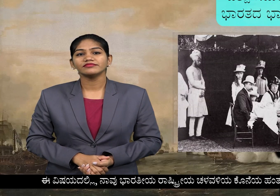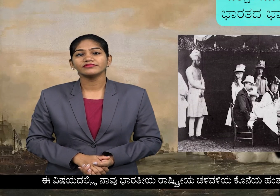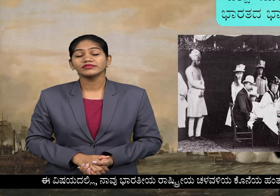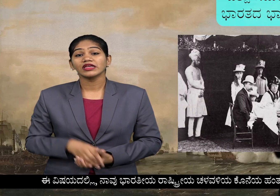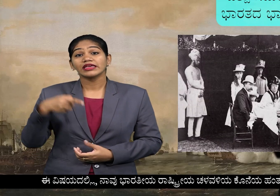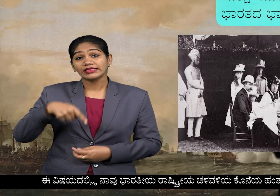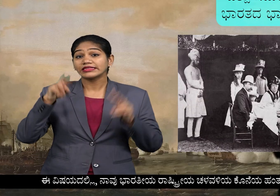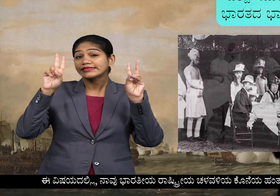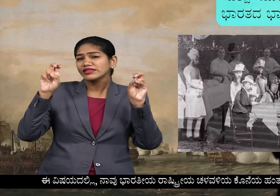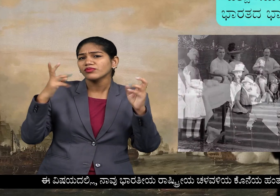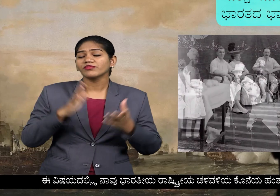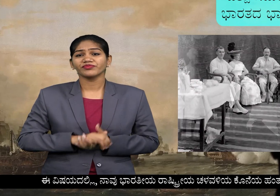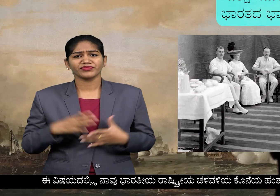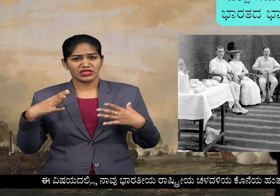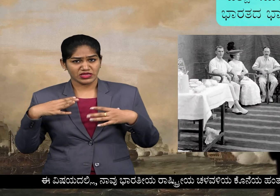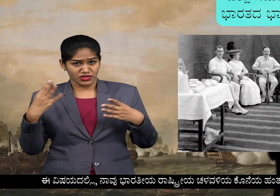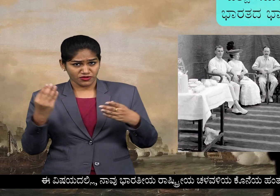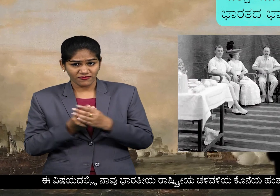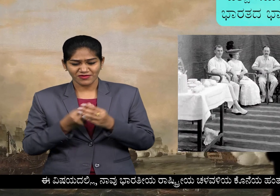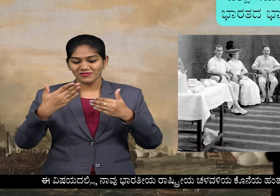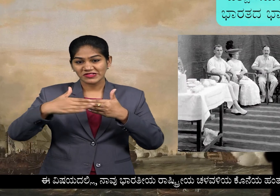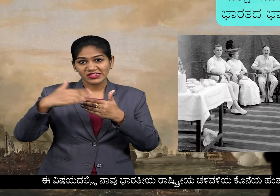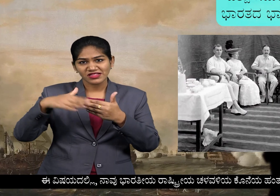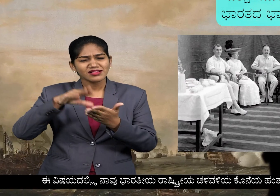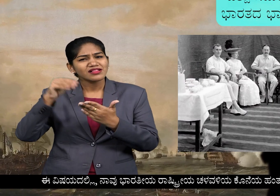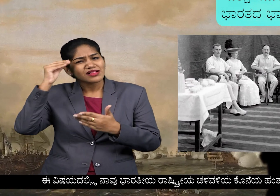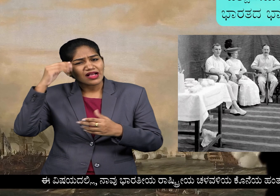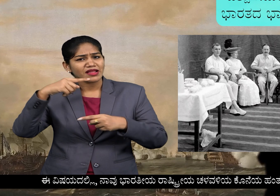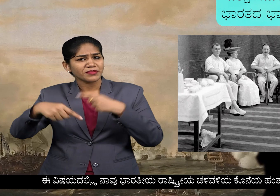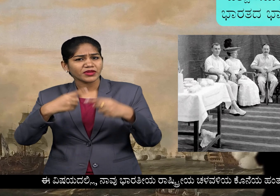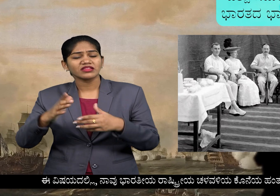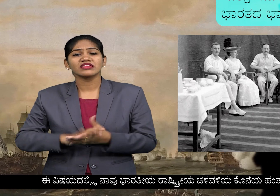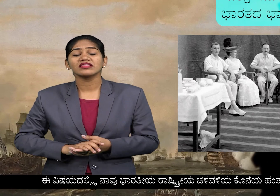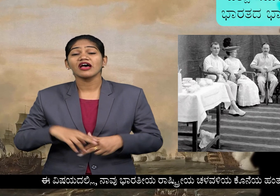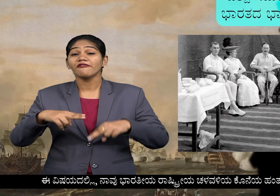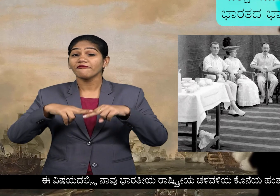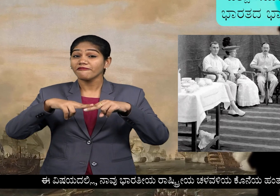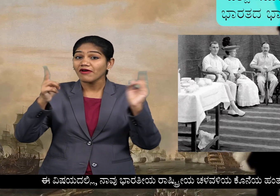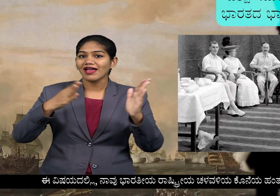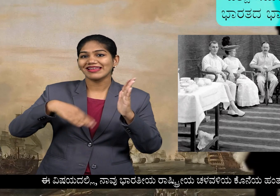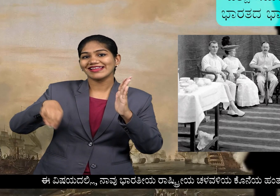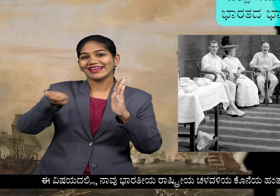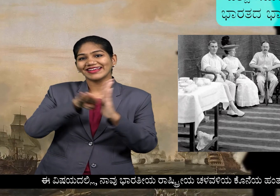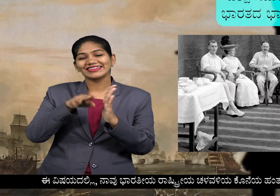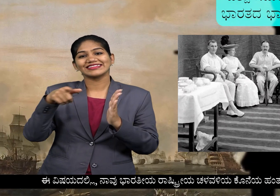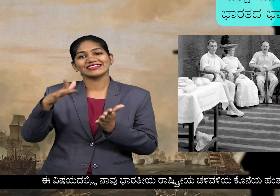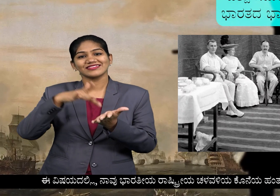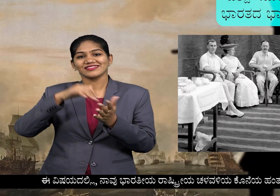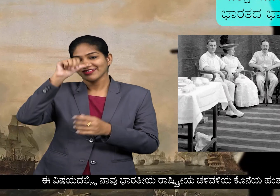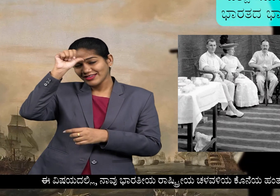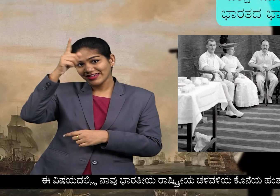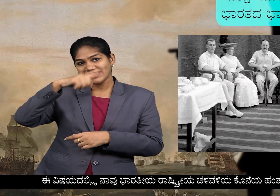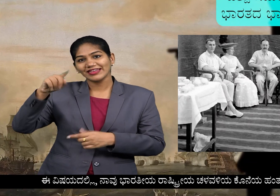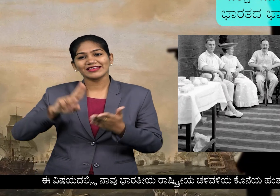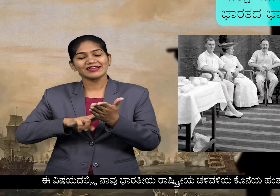ಈ ವಿಷಯದಲ್ಲಿ ನಾವು ಭಾರತೀಯ ರಾಷ್ಟ್ರೀಯ ಚಳುವಳಿಯ ಕೊನೆಯ ಹಂತದ ಬಗ್ಗೆ ಕಲಿಯುತ್ತೇವೆ.